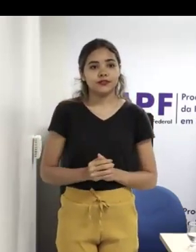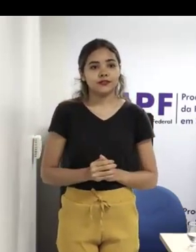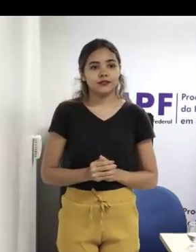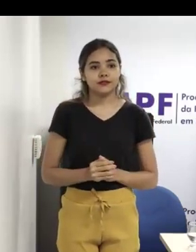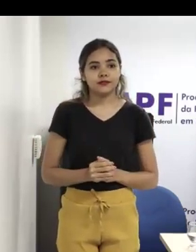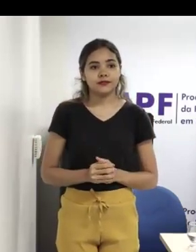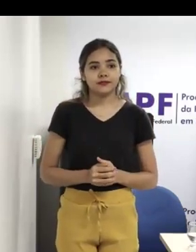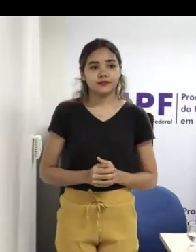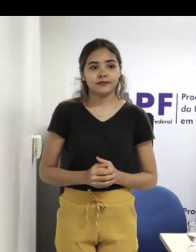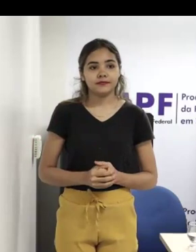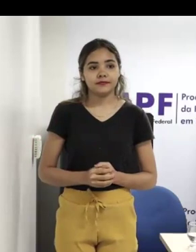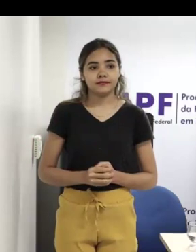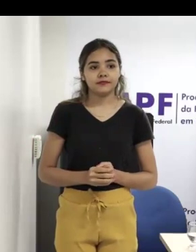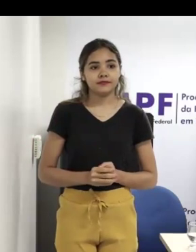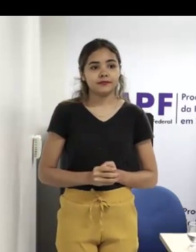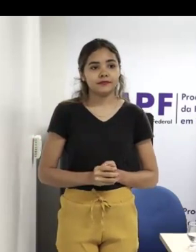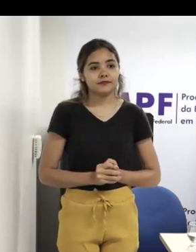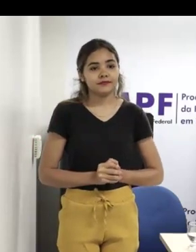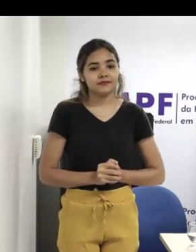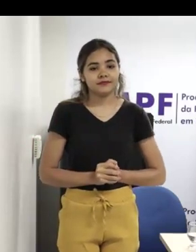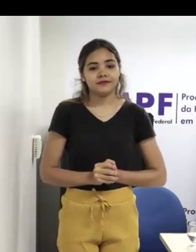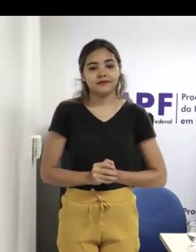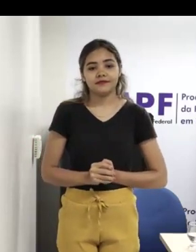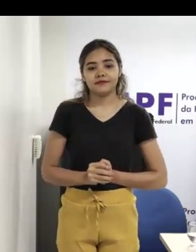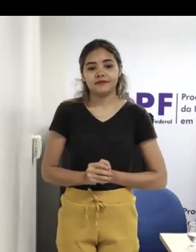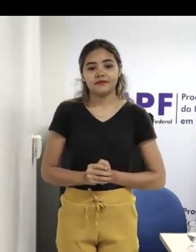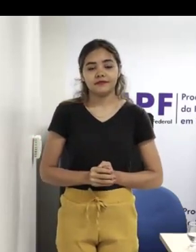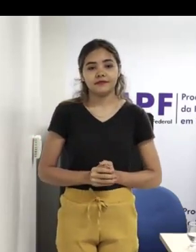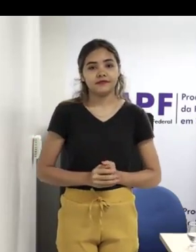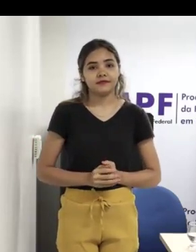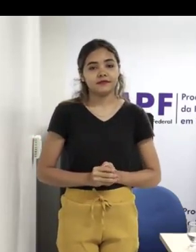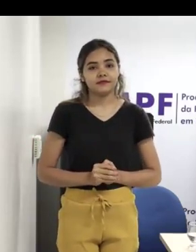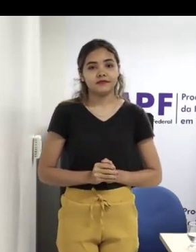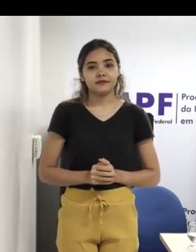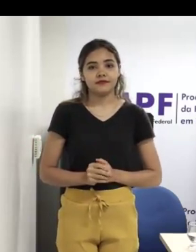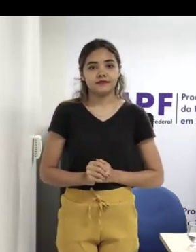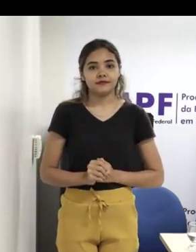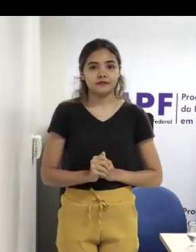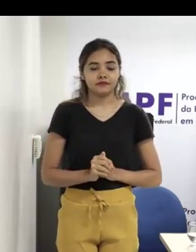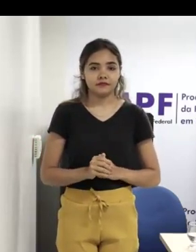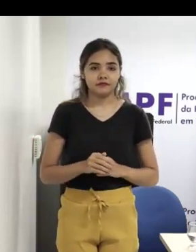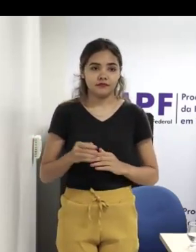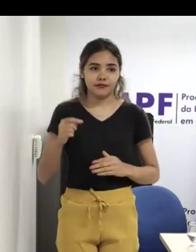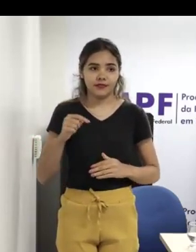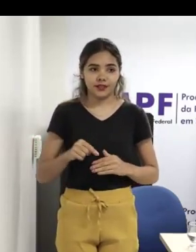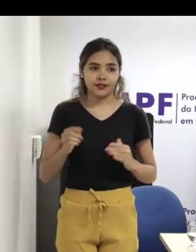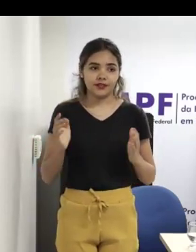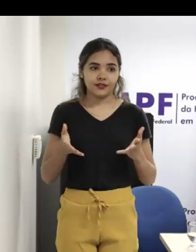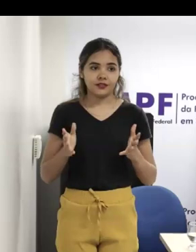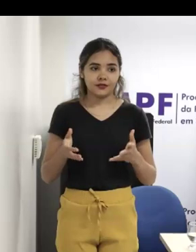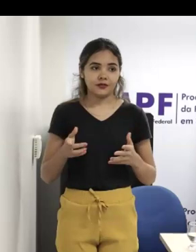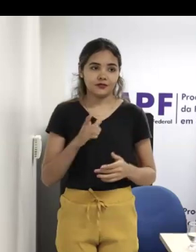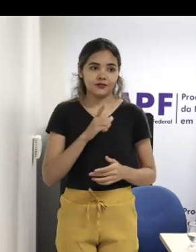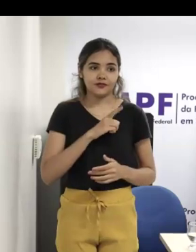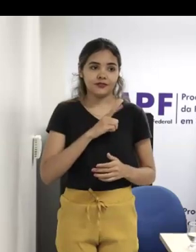lá pessoalmente para poder fazer o convite do evento fico muito feliz não sei se tem representantes de outros colégios aqui aqui hoje também muito obrigado